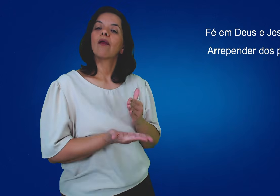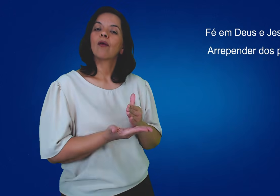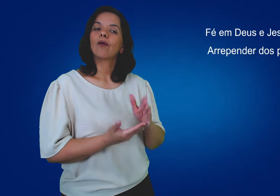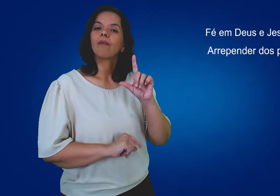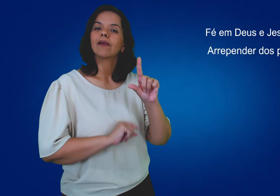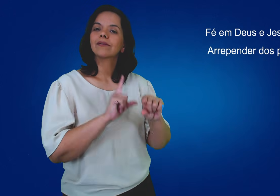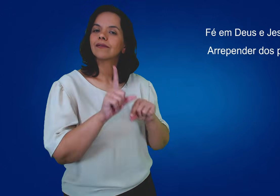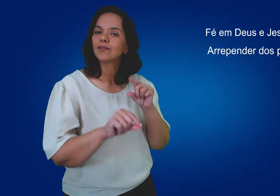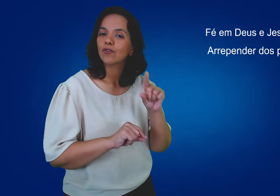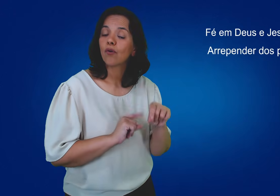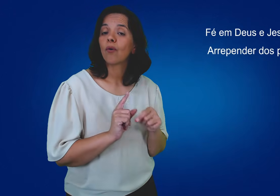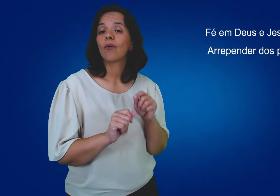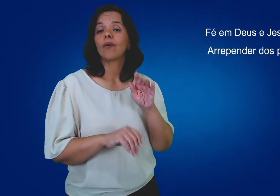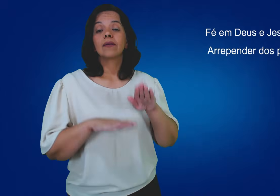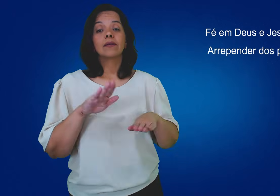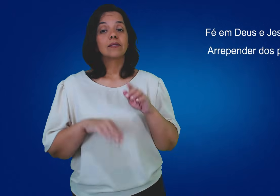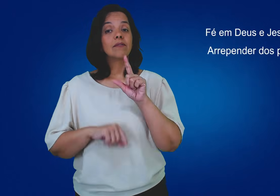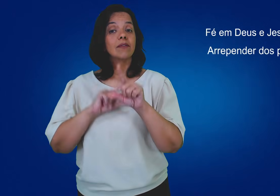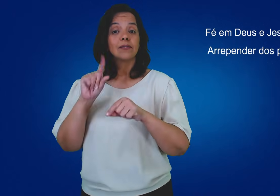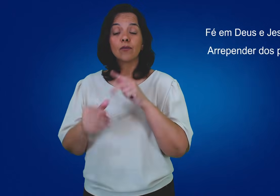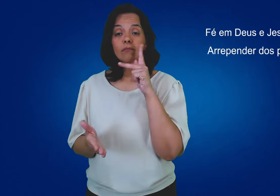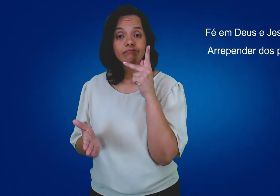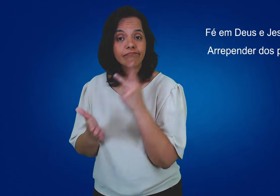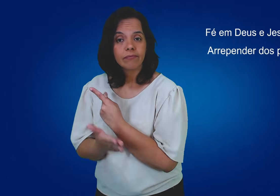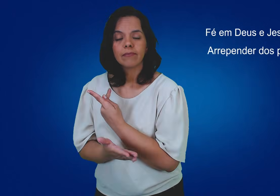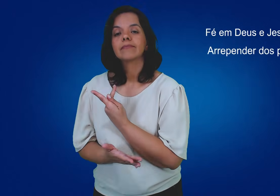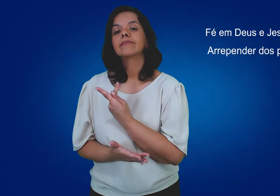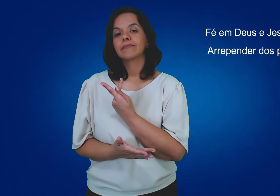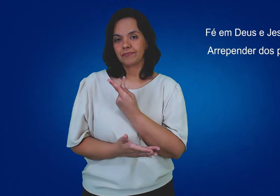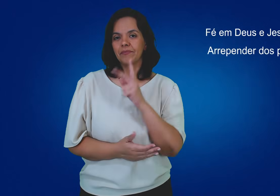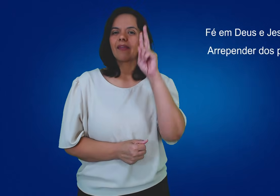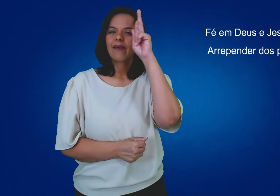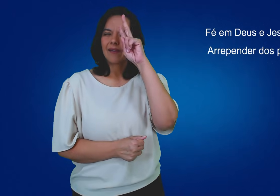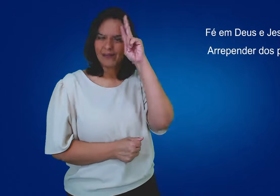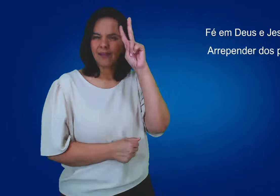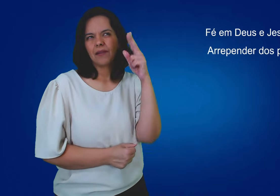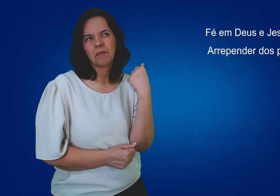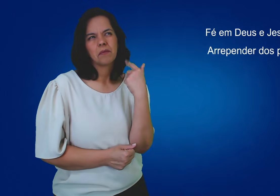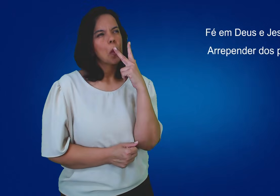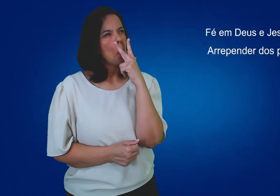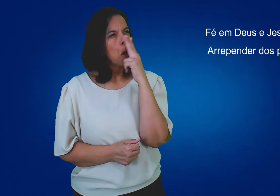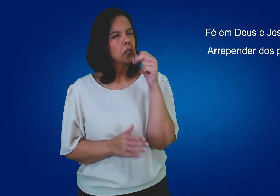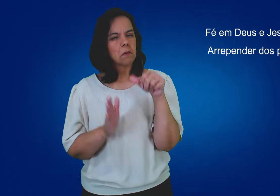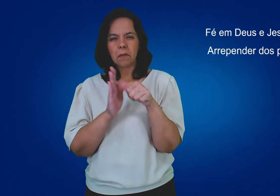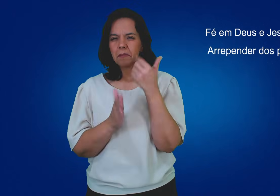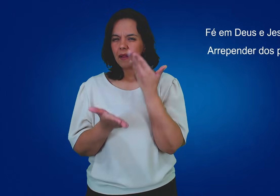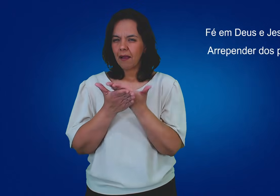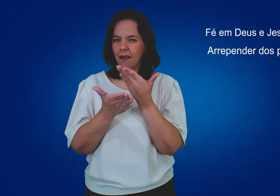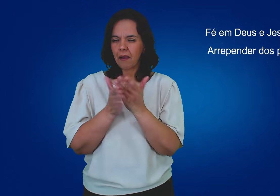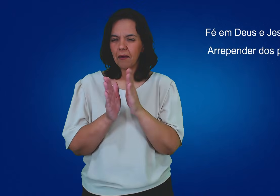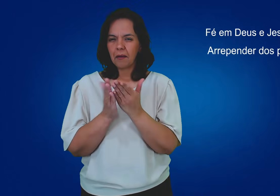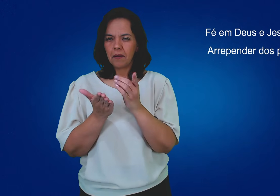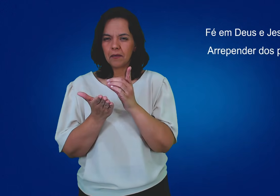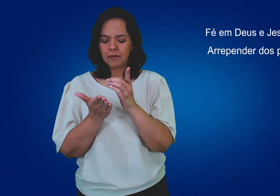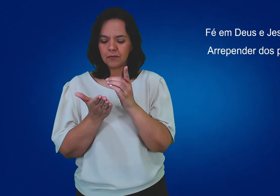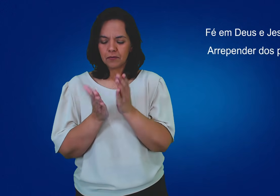Nós nascemos, crescemos e às vezes fazemos escolhas erradas. Lembra, eu acho que foi na primeira